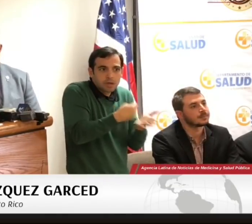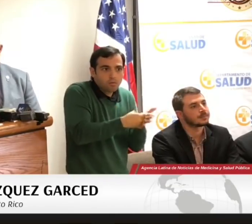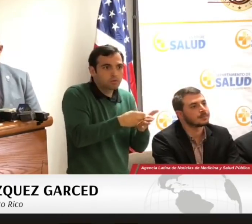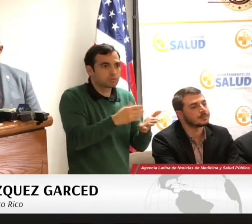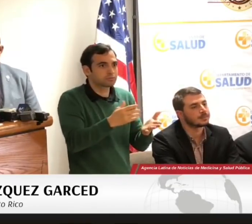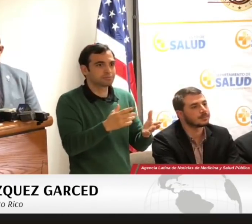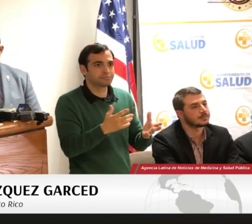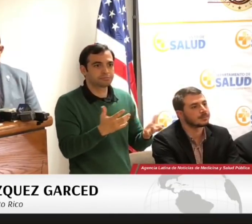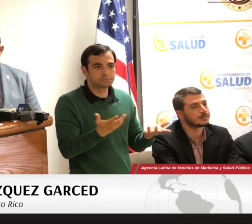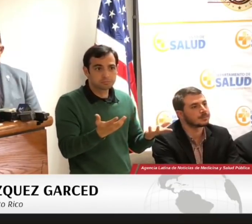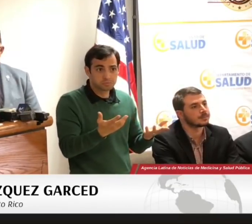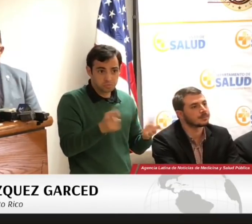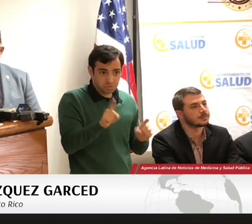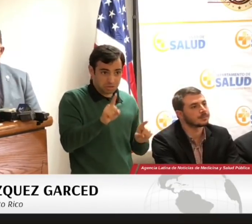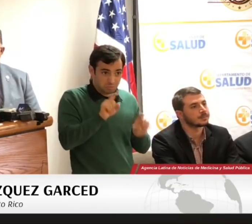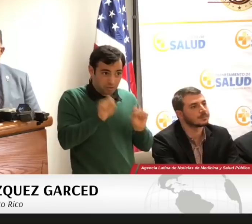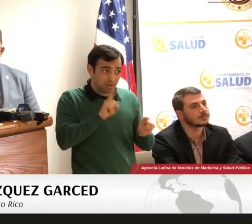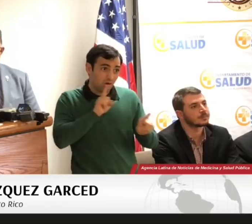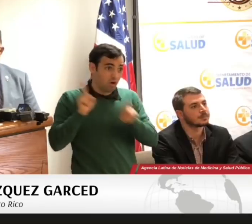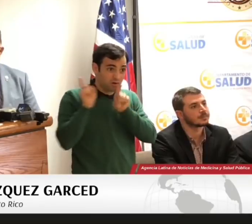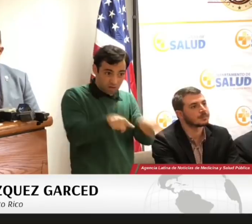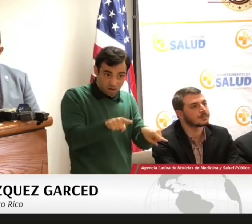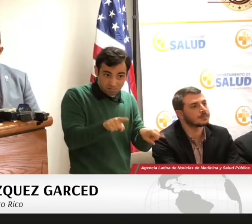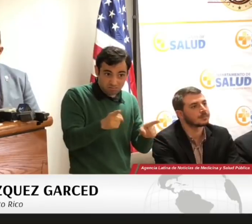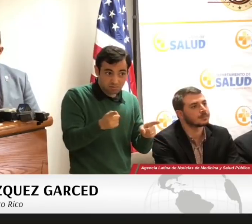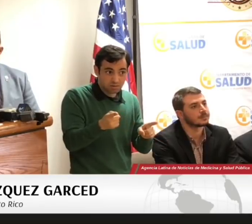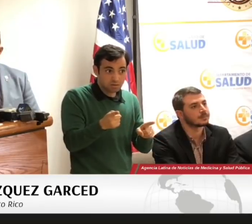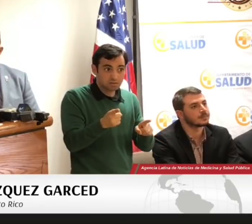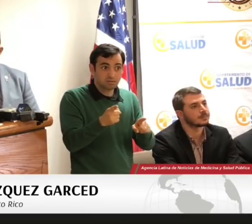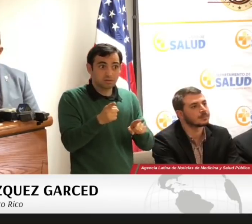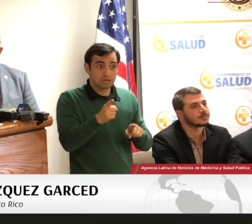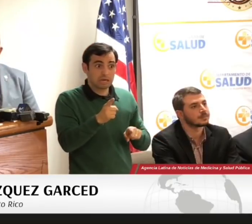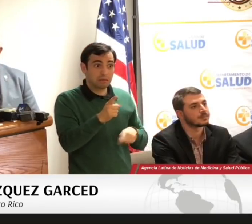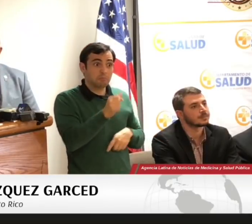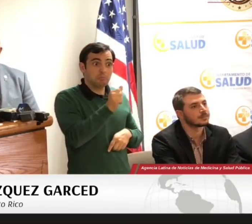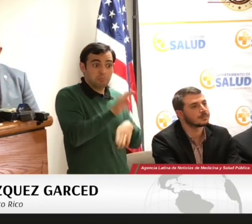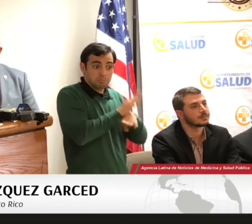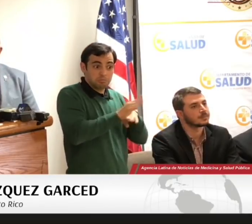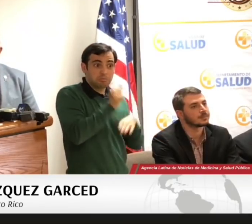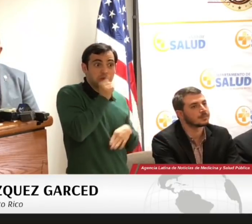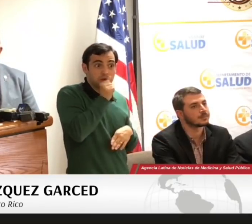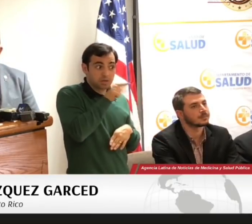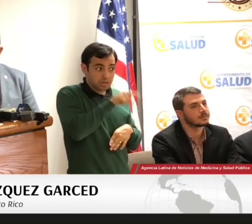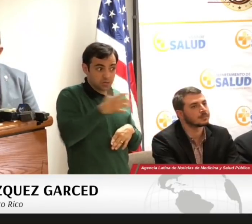de emitir algún tipo de orden para que fuera obligatorio para los patronos? Sí,